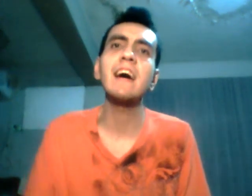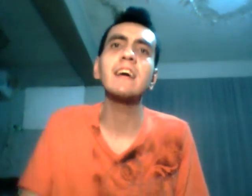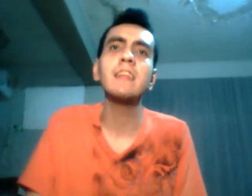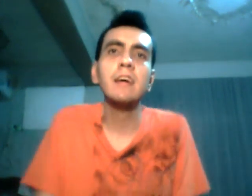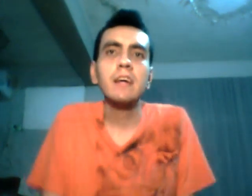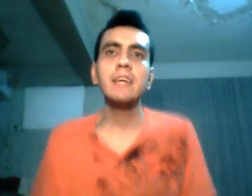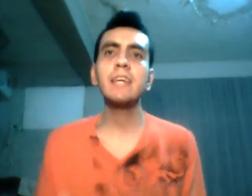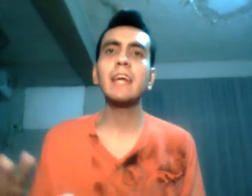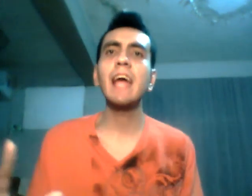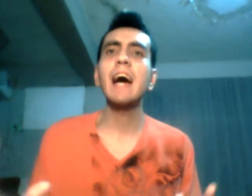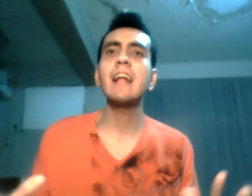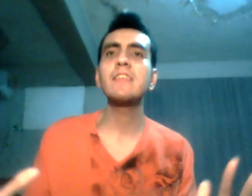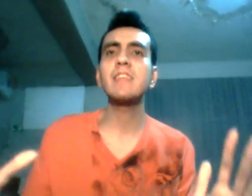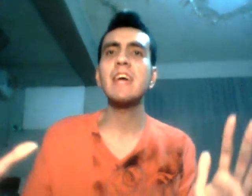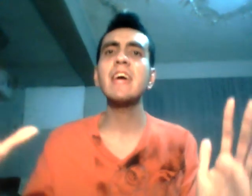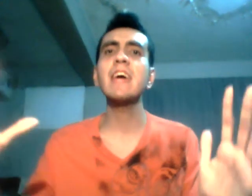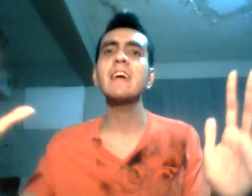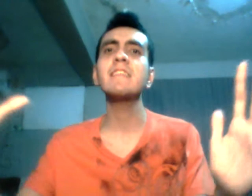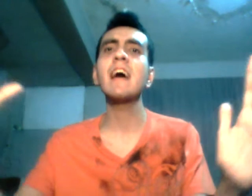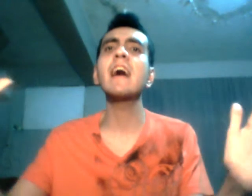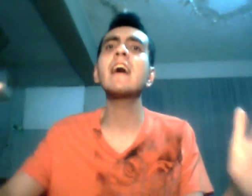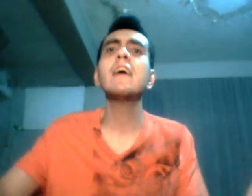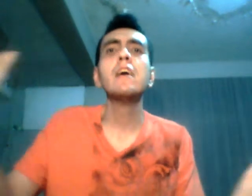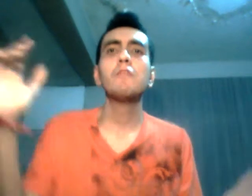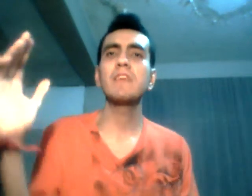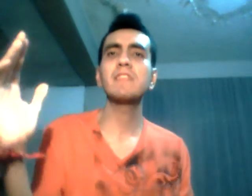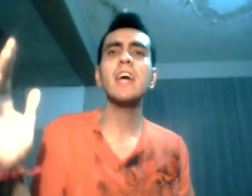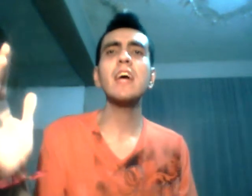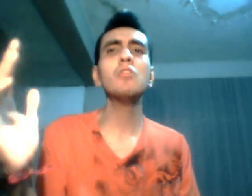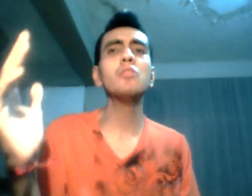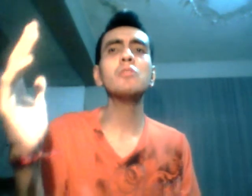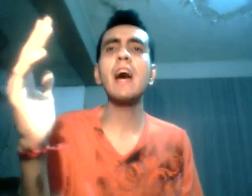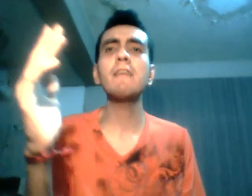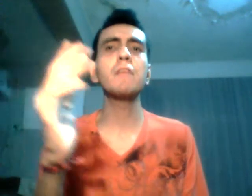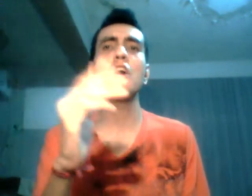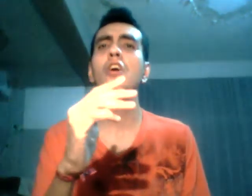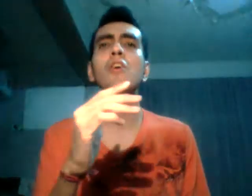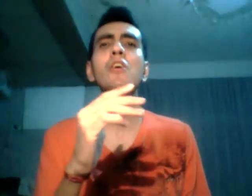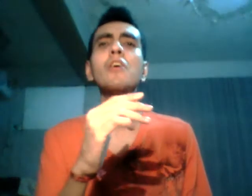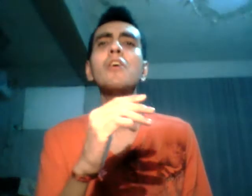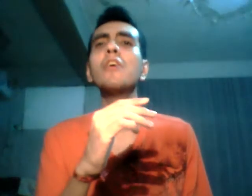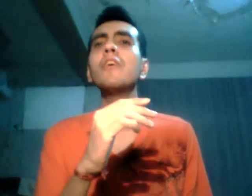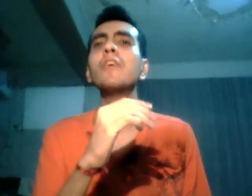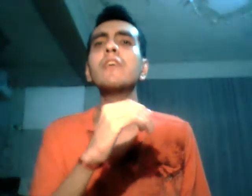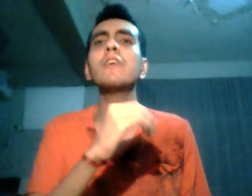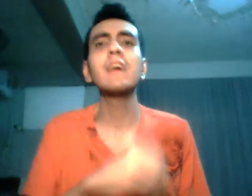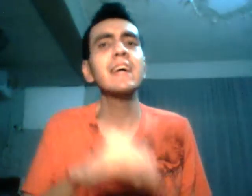nacerán. Y que cada estrella fuese una flor. Y